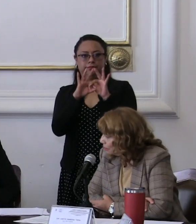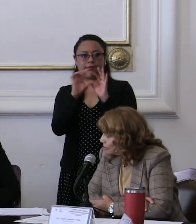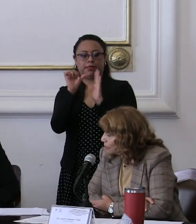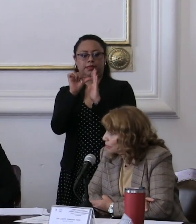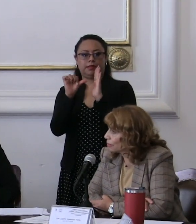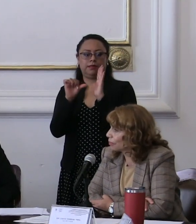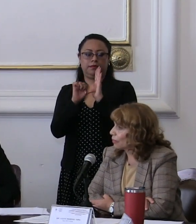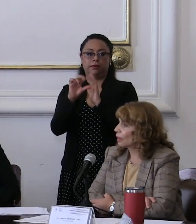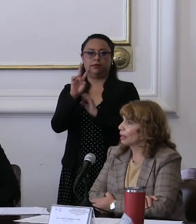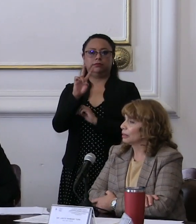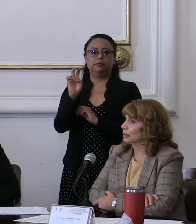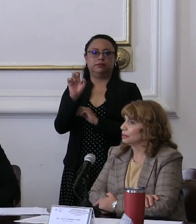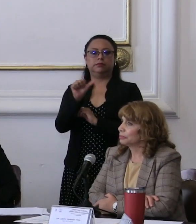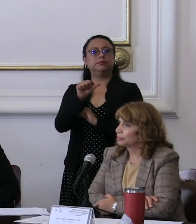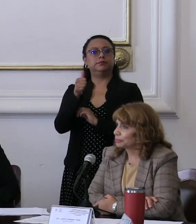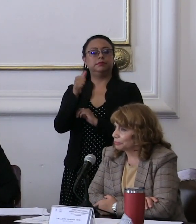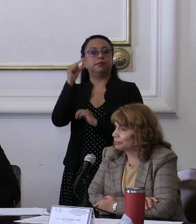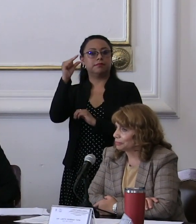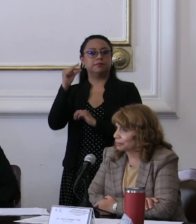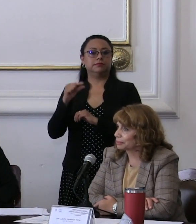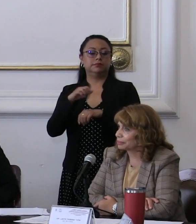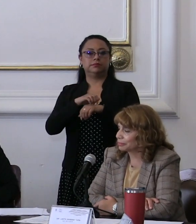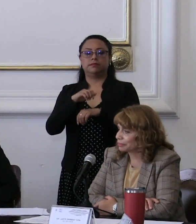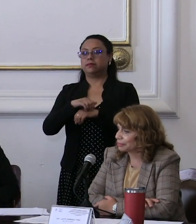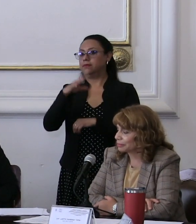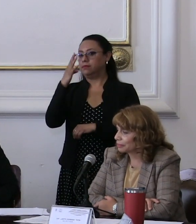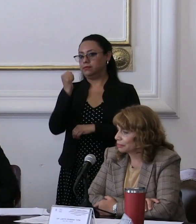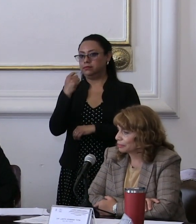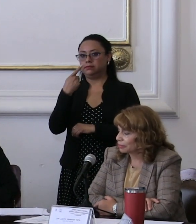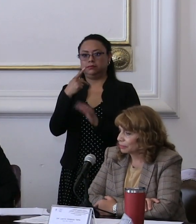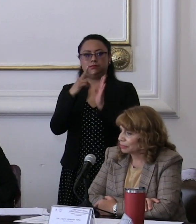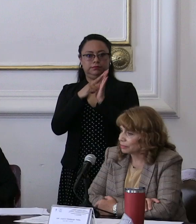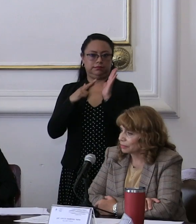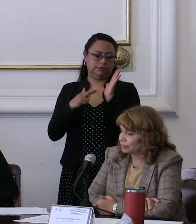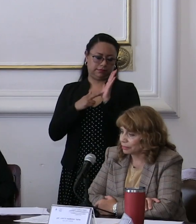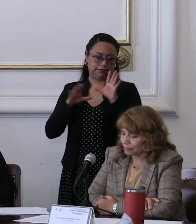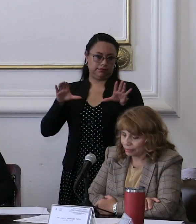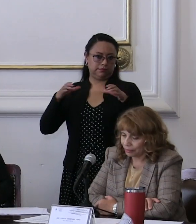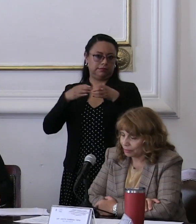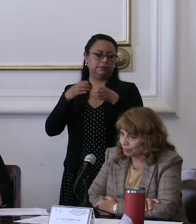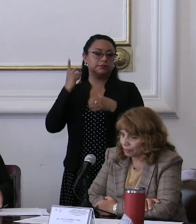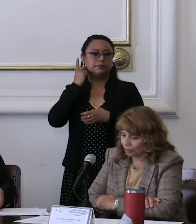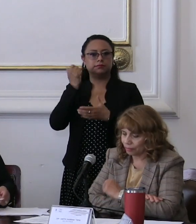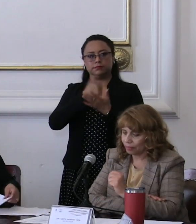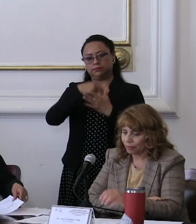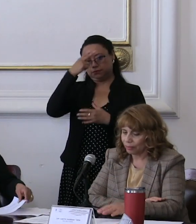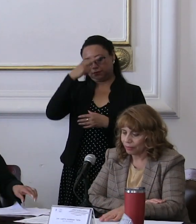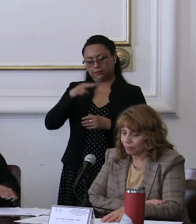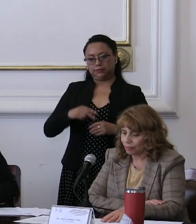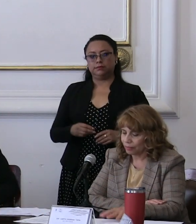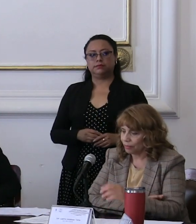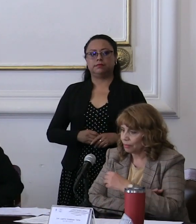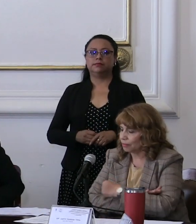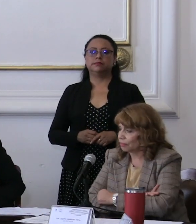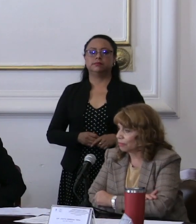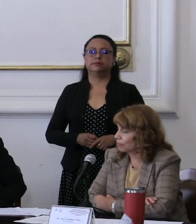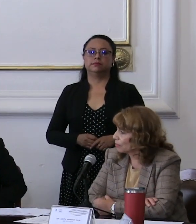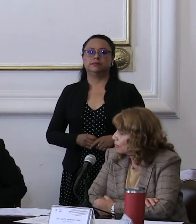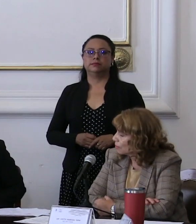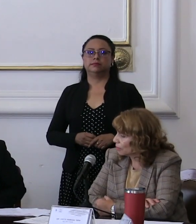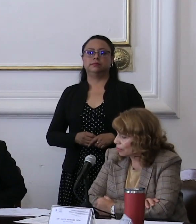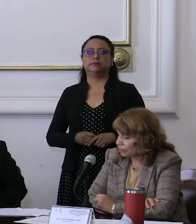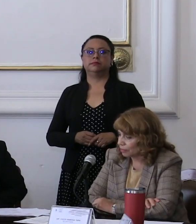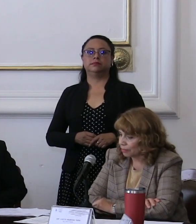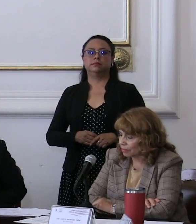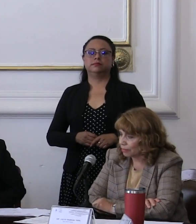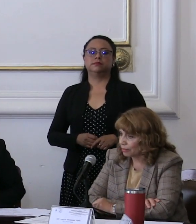el artículo 211, fracción novena del reglamento del Congreso de la Ciudad de México, ha tenido a